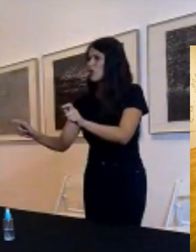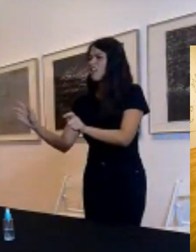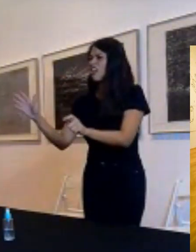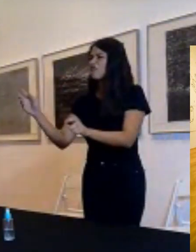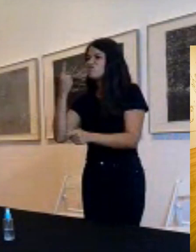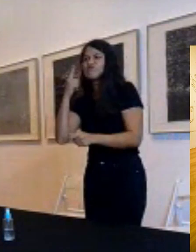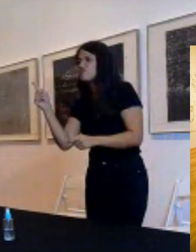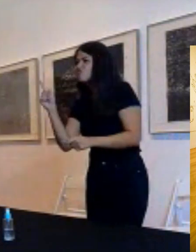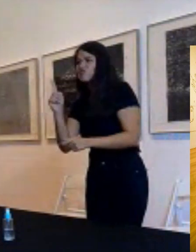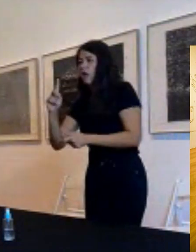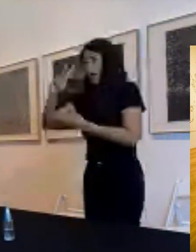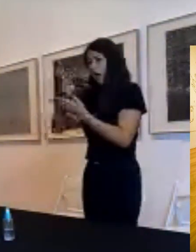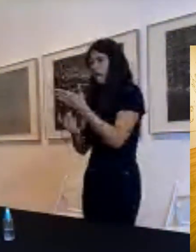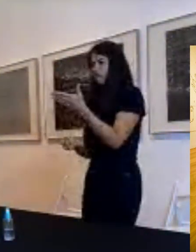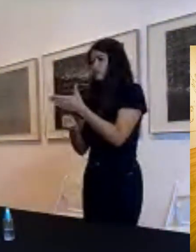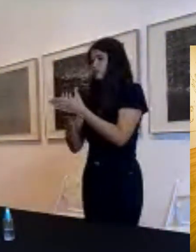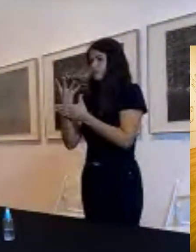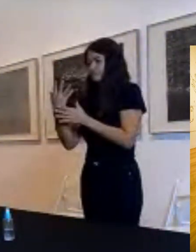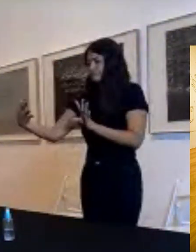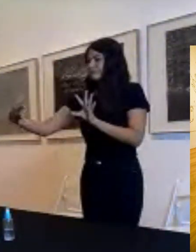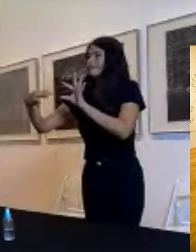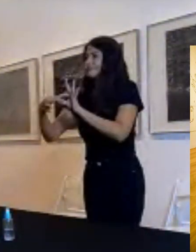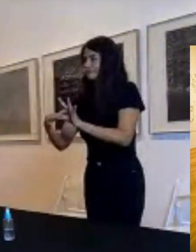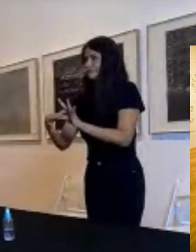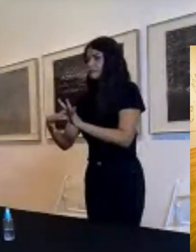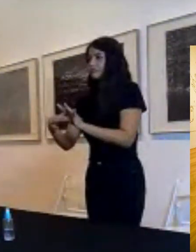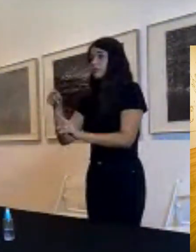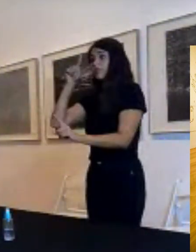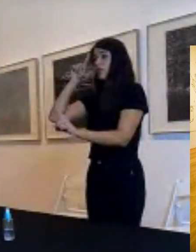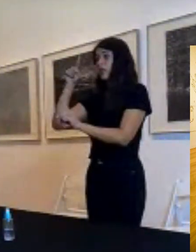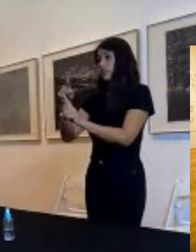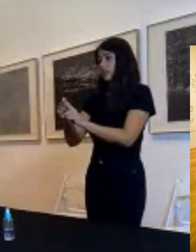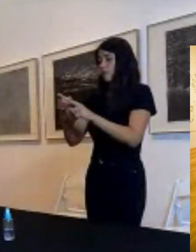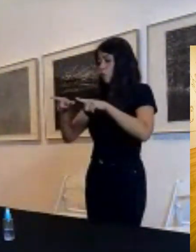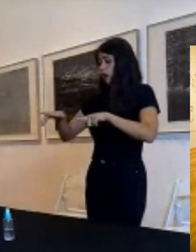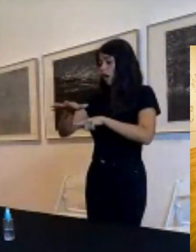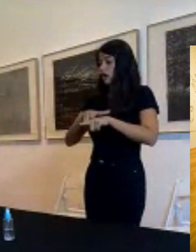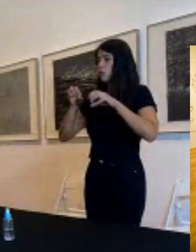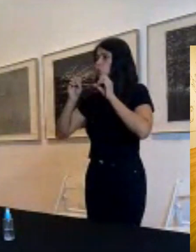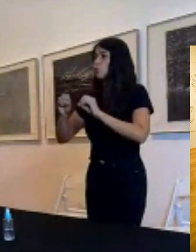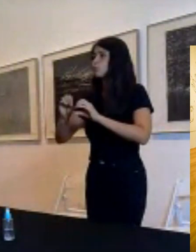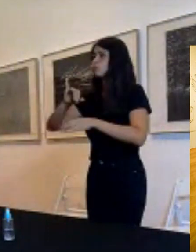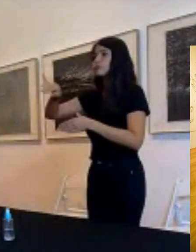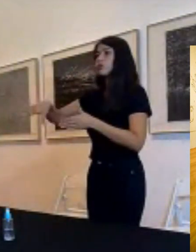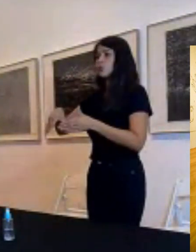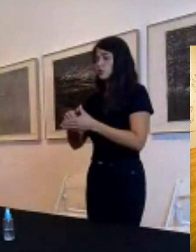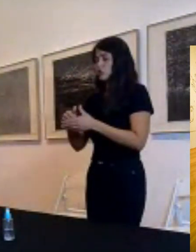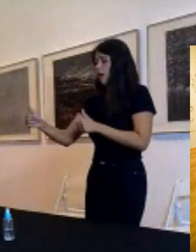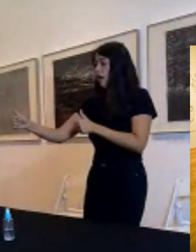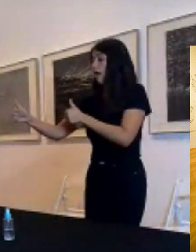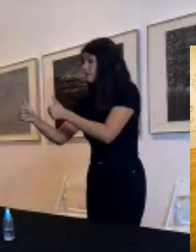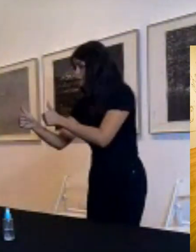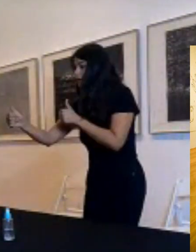contemporáneo, ¿verdad?, en un momento, y que, como tiene el objetivo de la educación e inclusión del museo, acercar a las